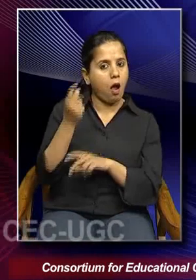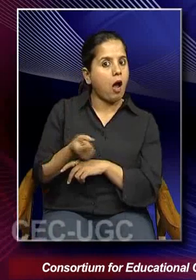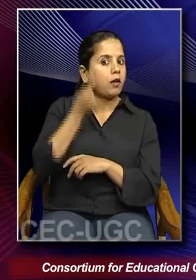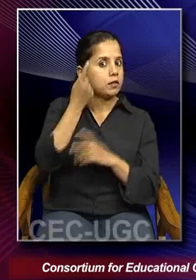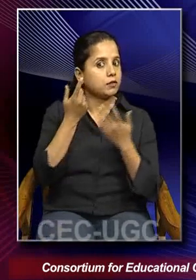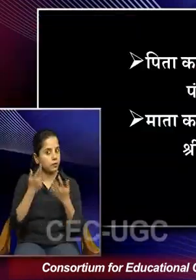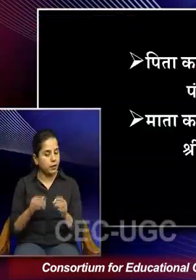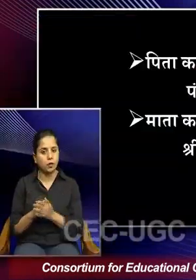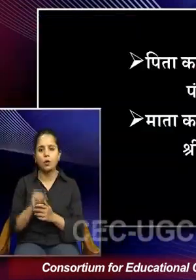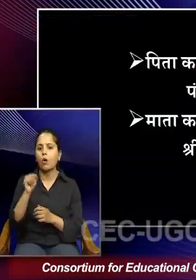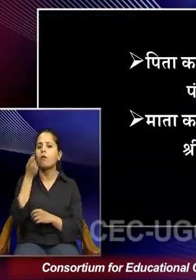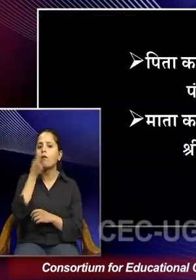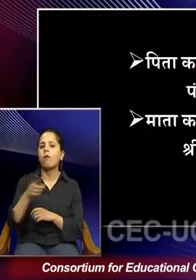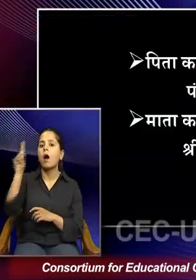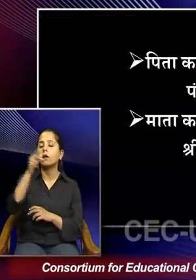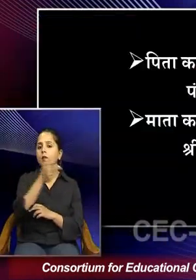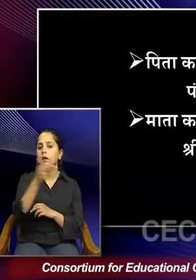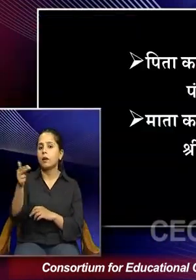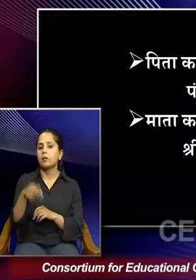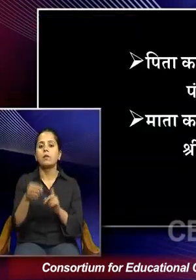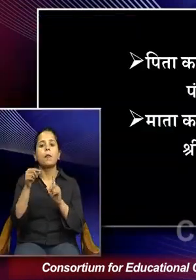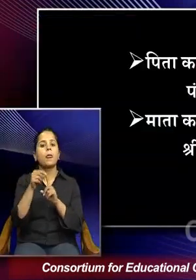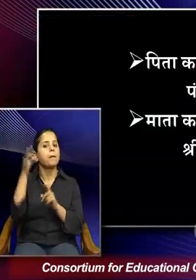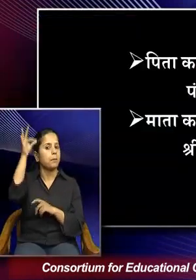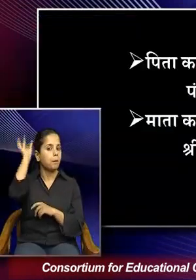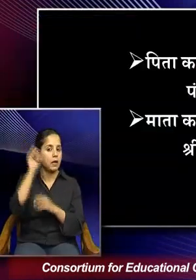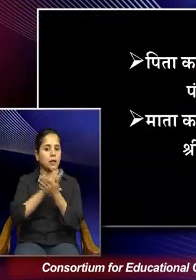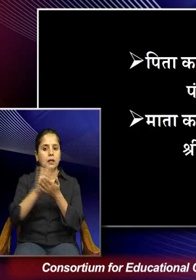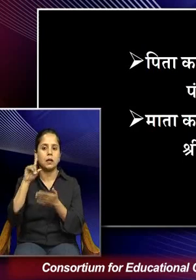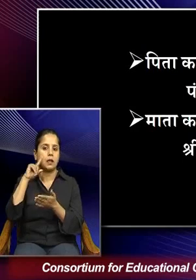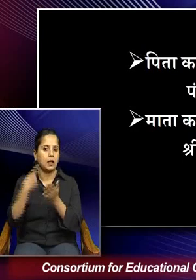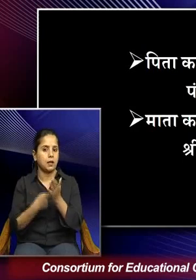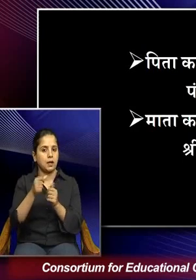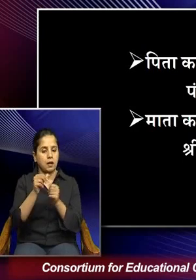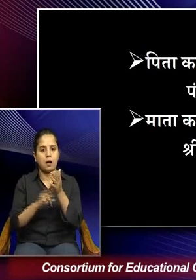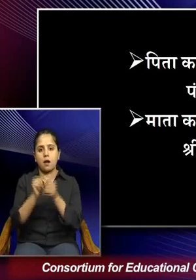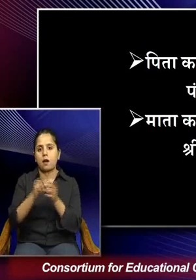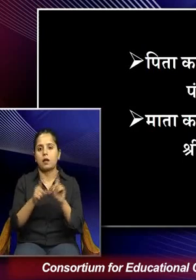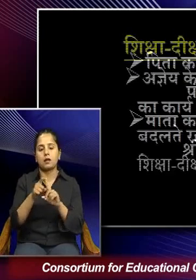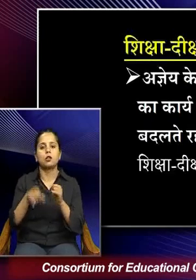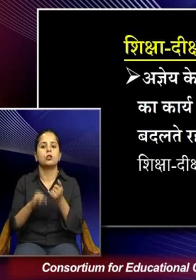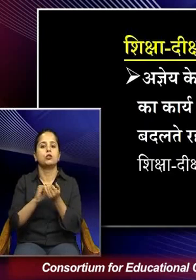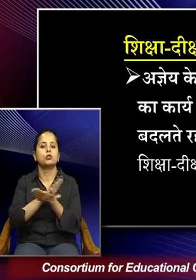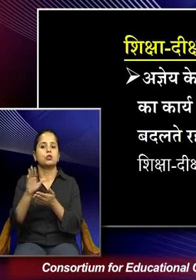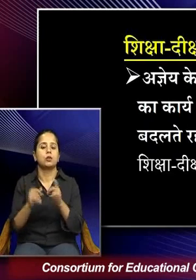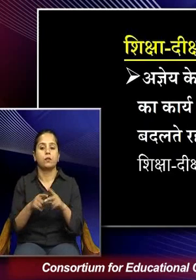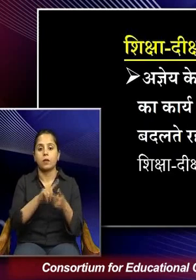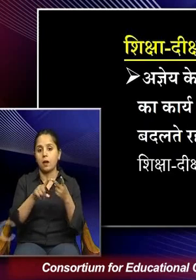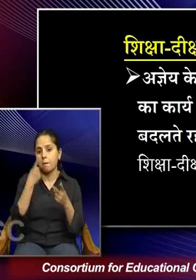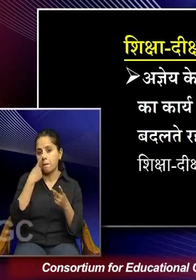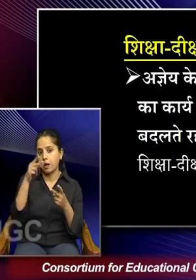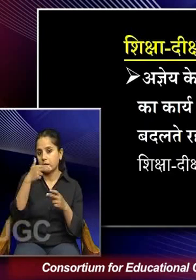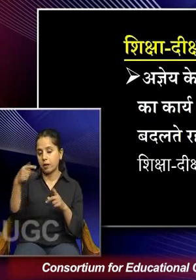उनके पिता का नाम पंडित हीरानंद शास्त्री माता का नाम श्रीमती कांति